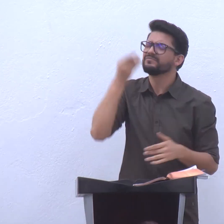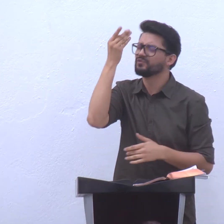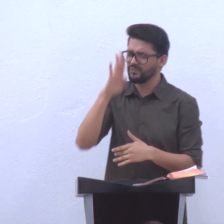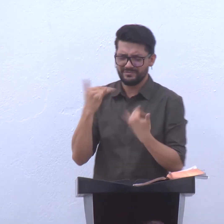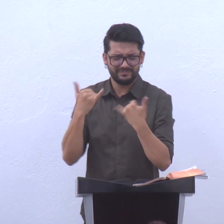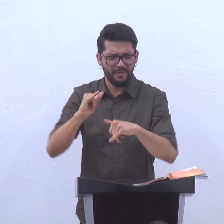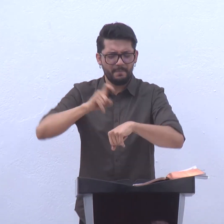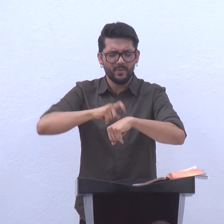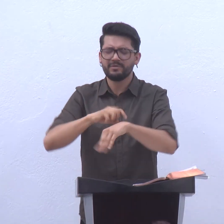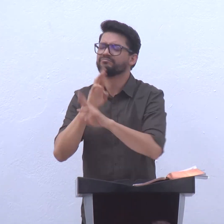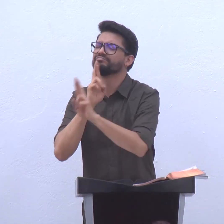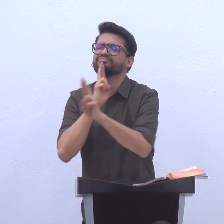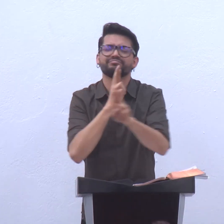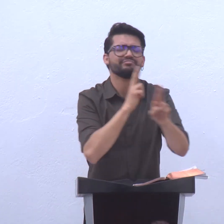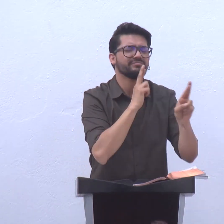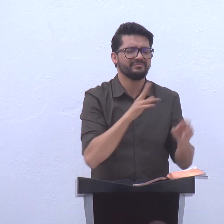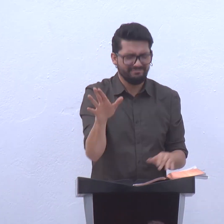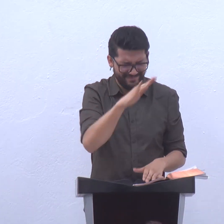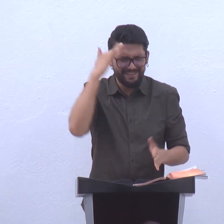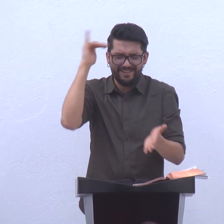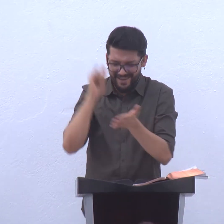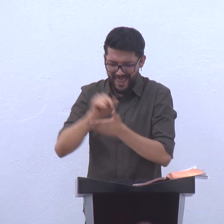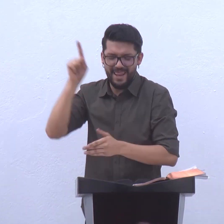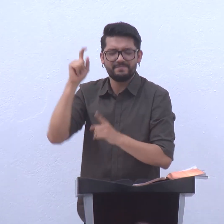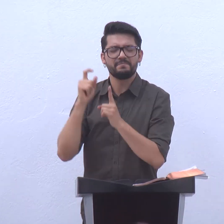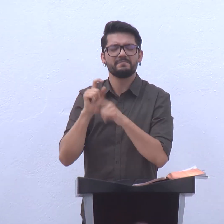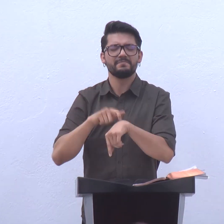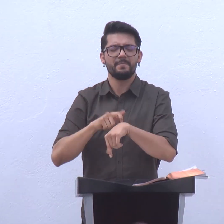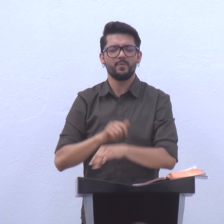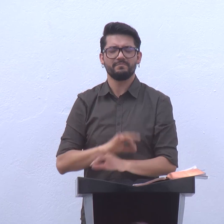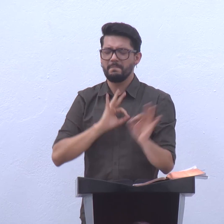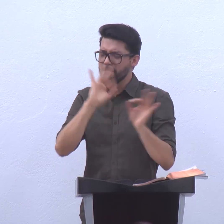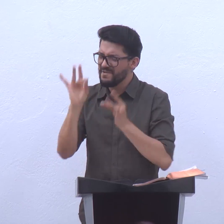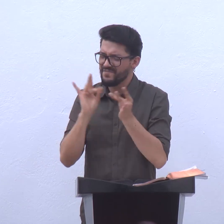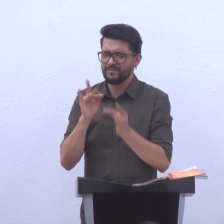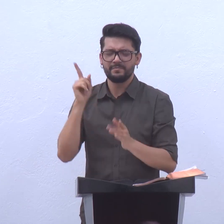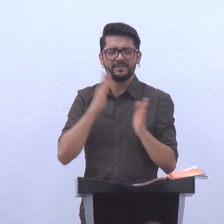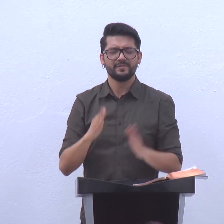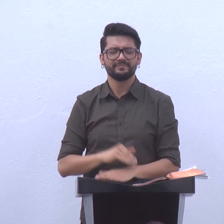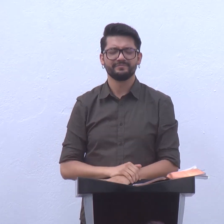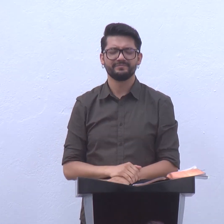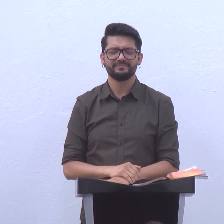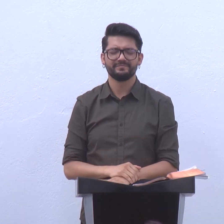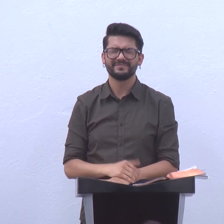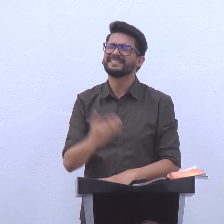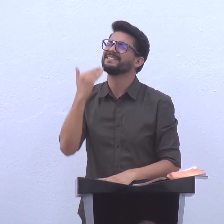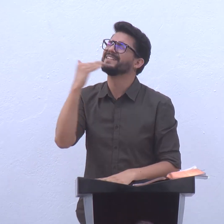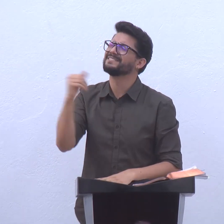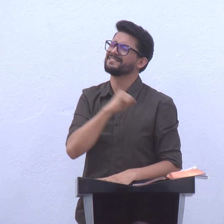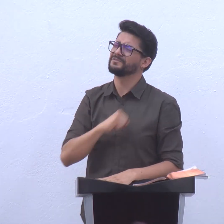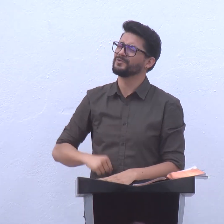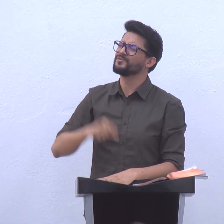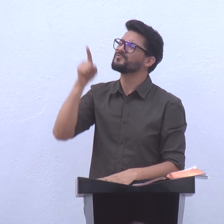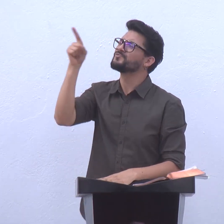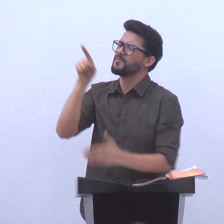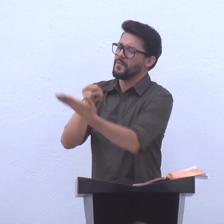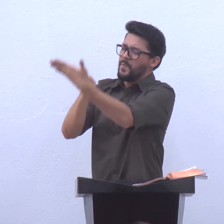uno. Tú conoces nuestras necesidades y a tu tiempo tú responderás porque tu palabra es fiel y perfecta. Gracias,